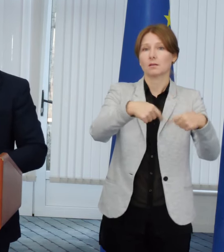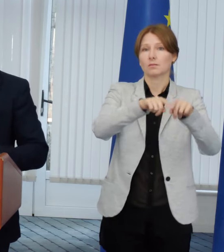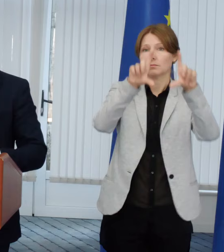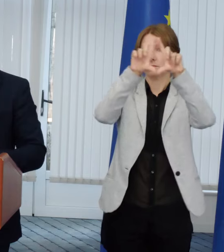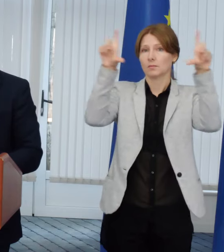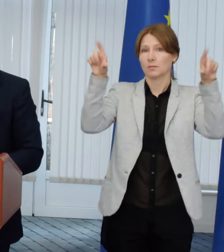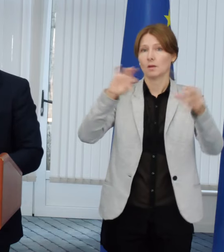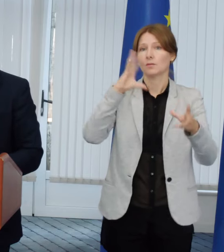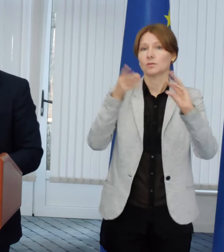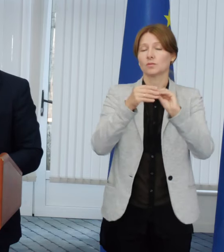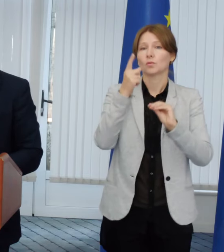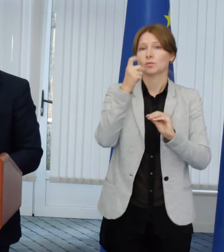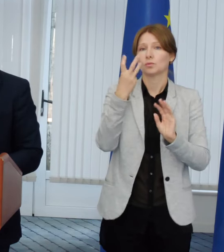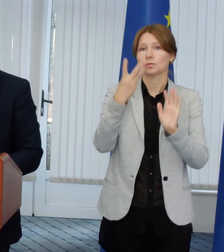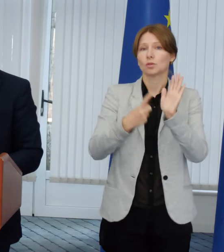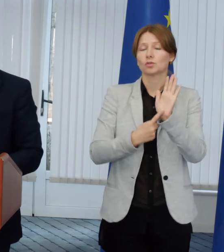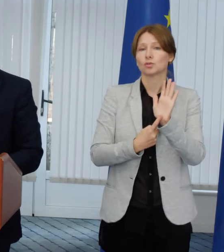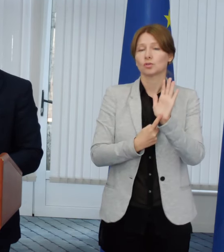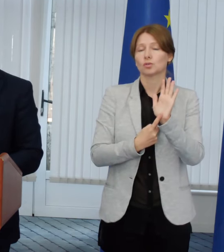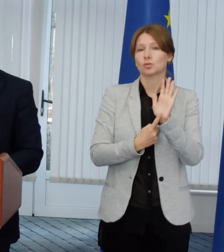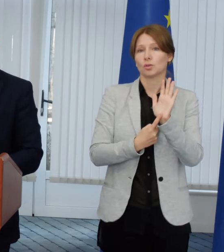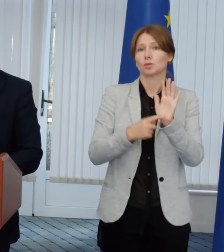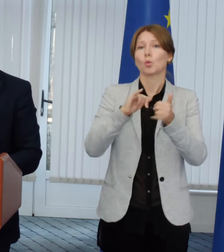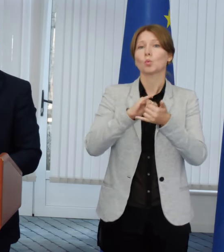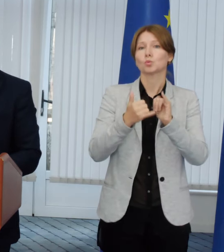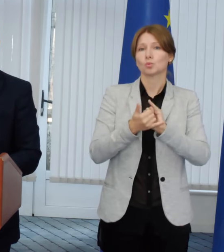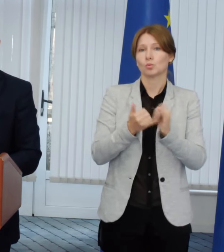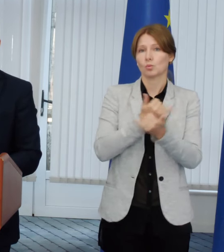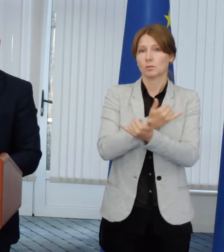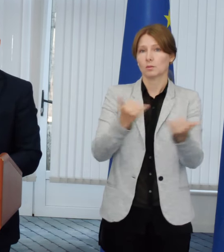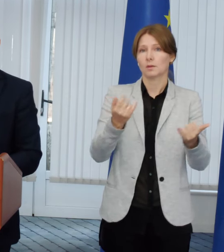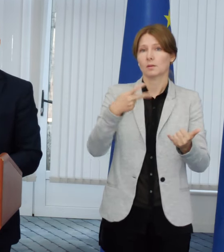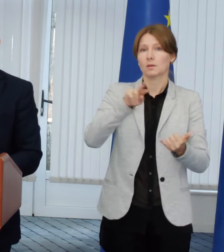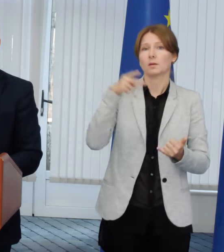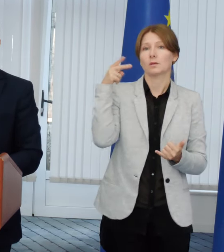prestăm 136 de servicii pentru